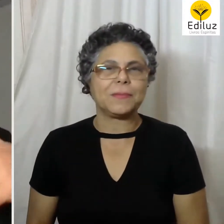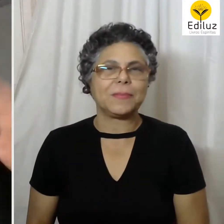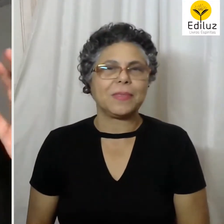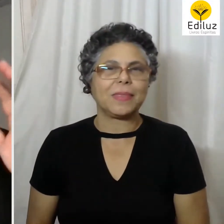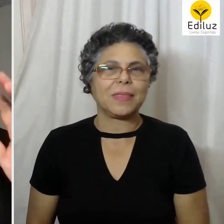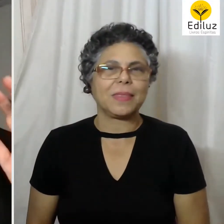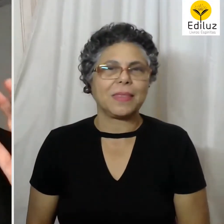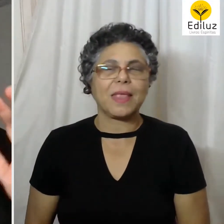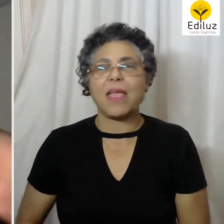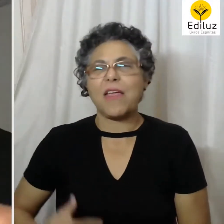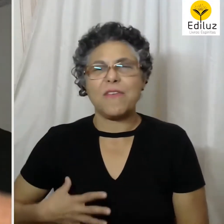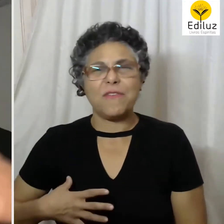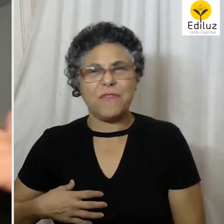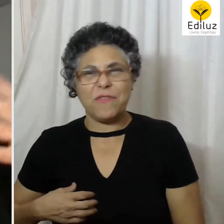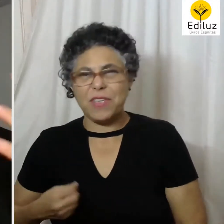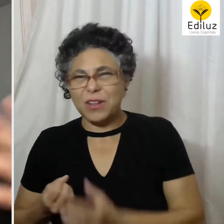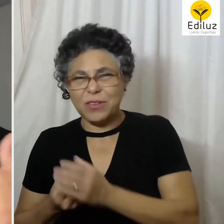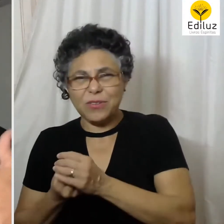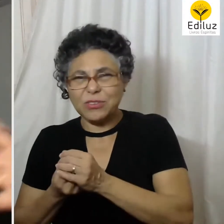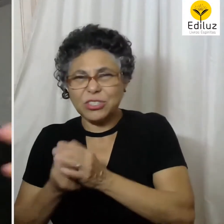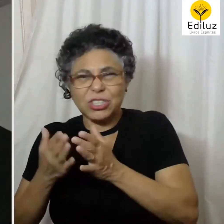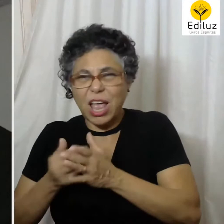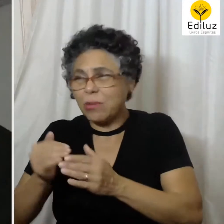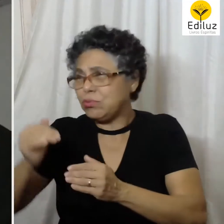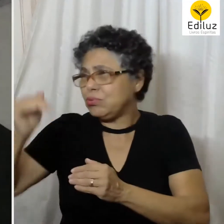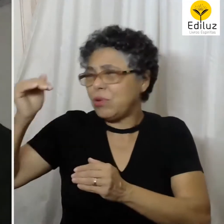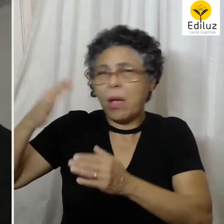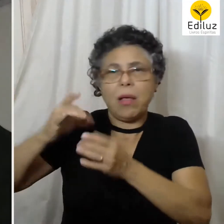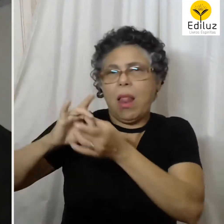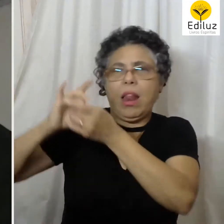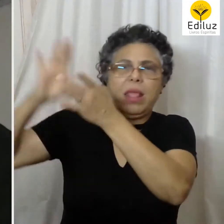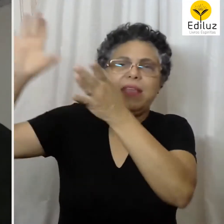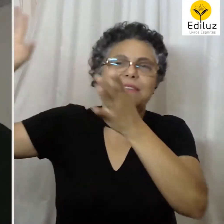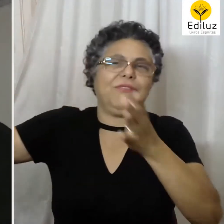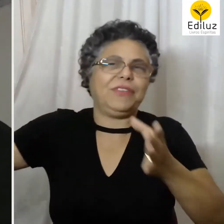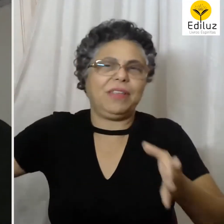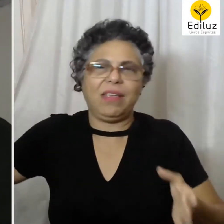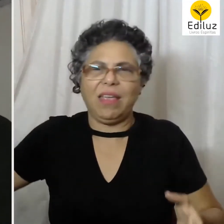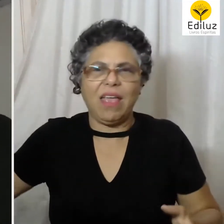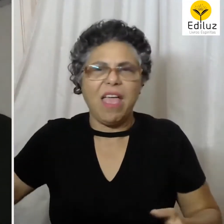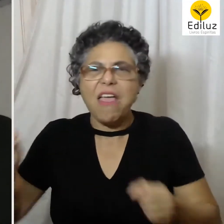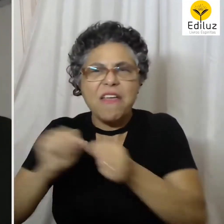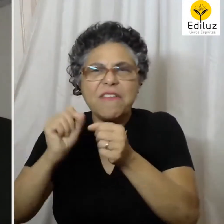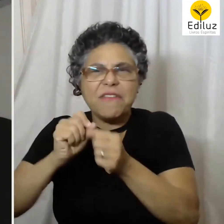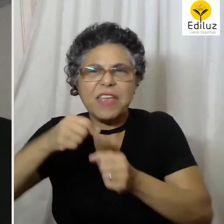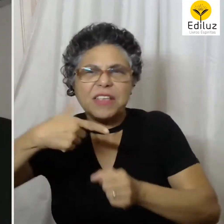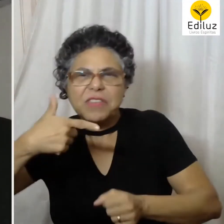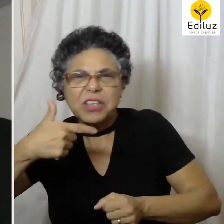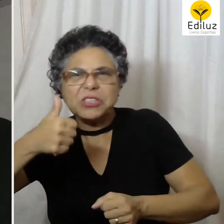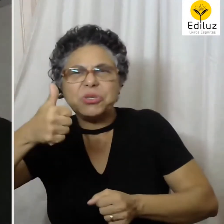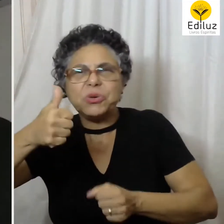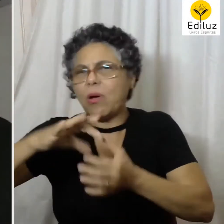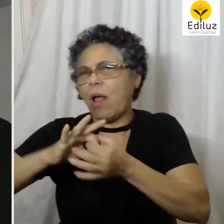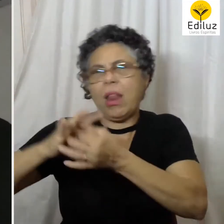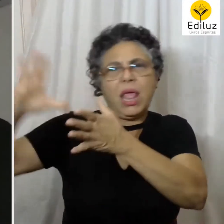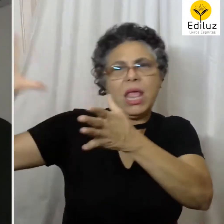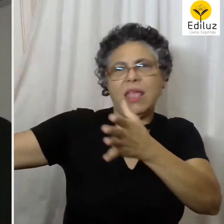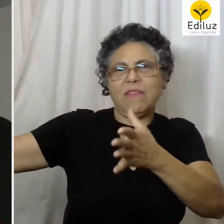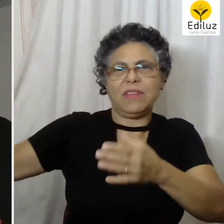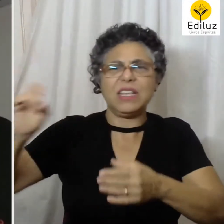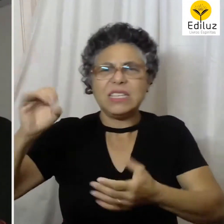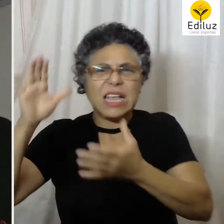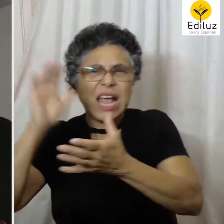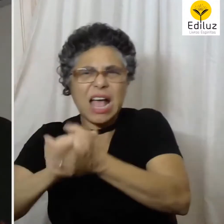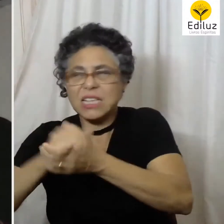criados, filhos liberados, ou eu me libero a partir da maioridade dos meus filhos, ou quando eles se casam,